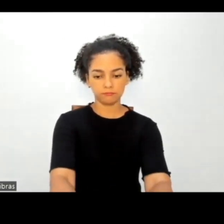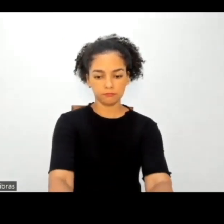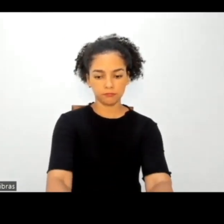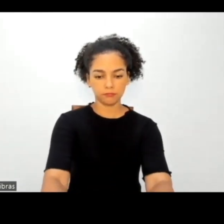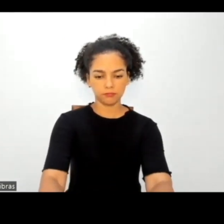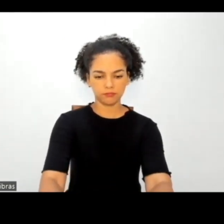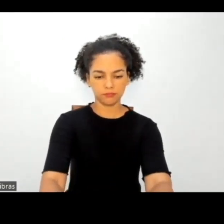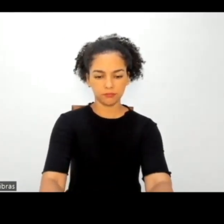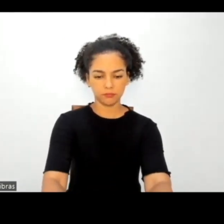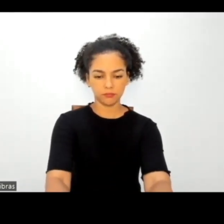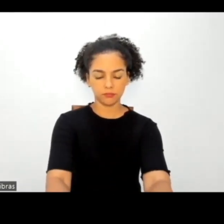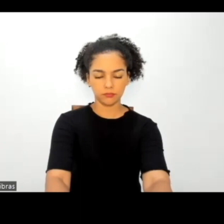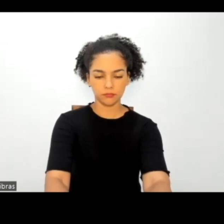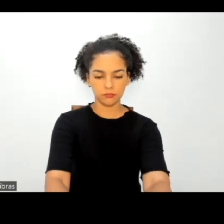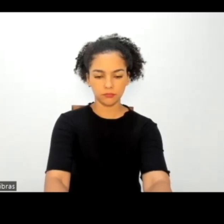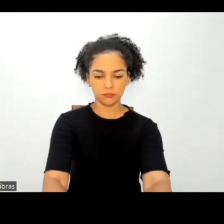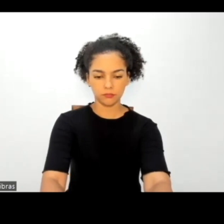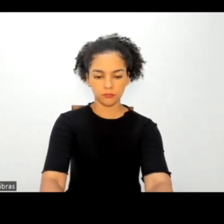inglesa,